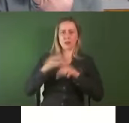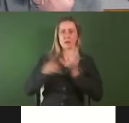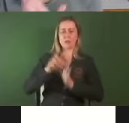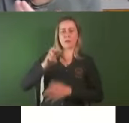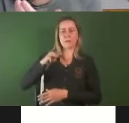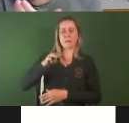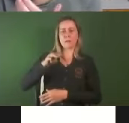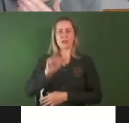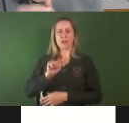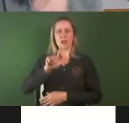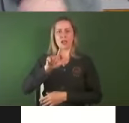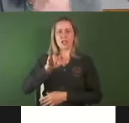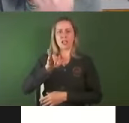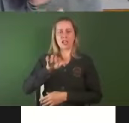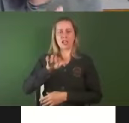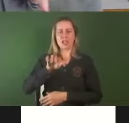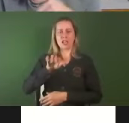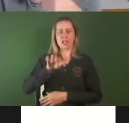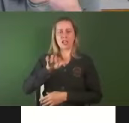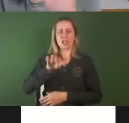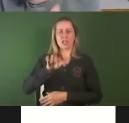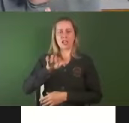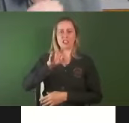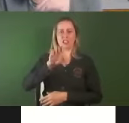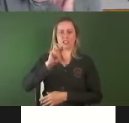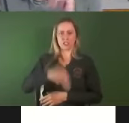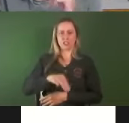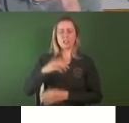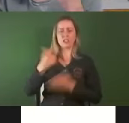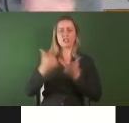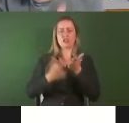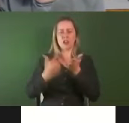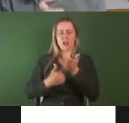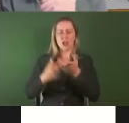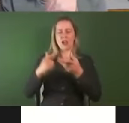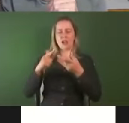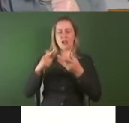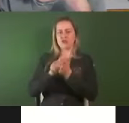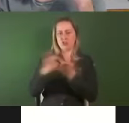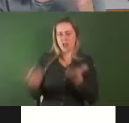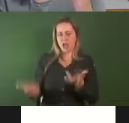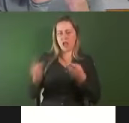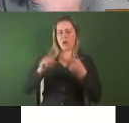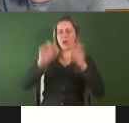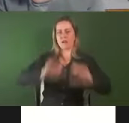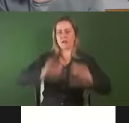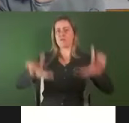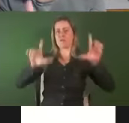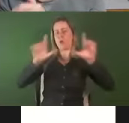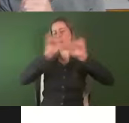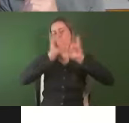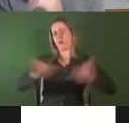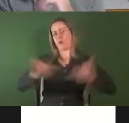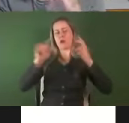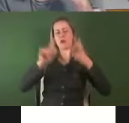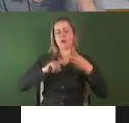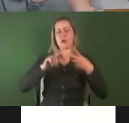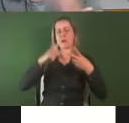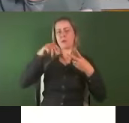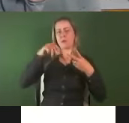começar a fotografar fotografias que aparecem em jornais, em outdoor, em poste de